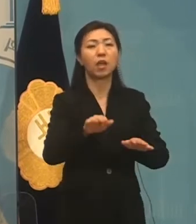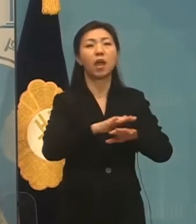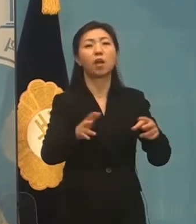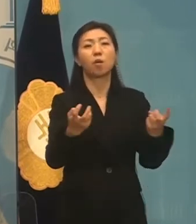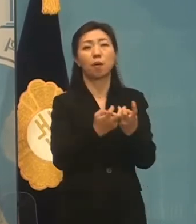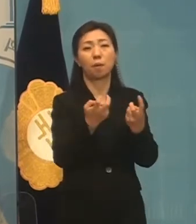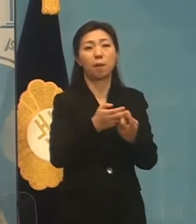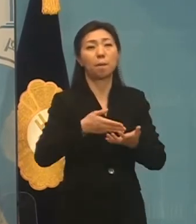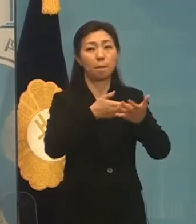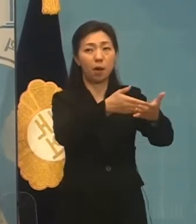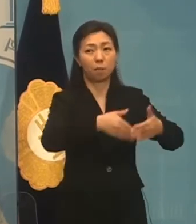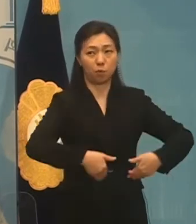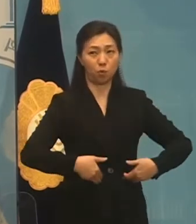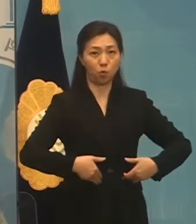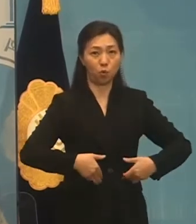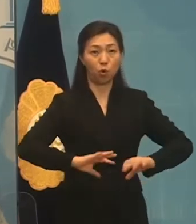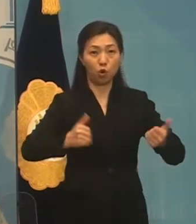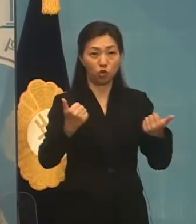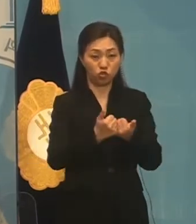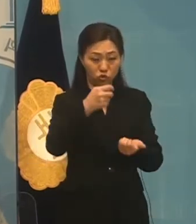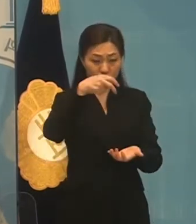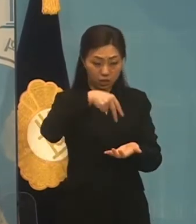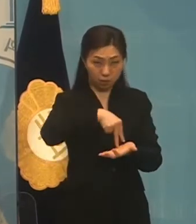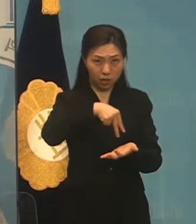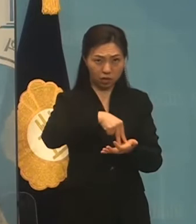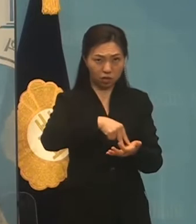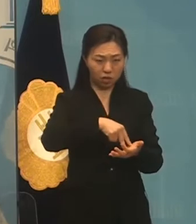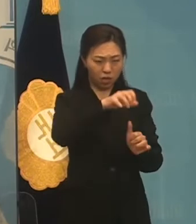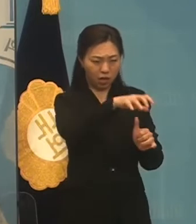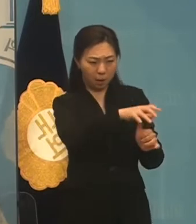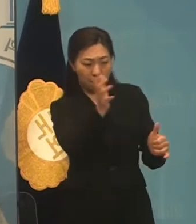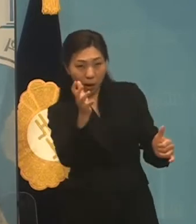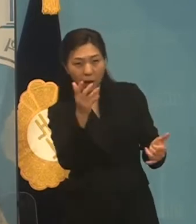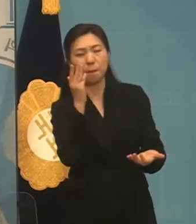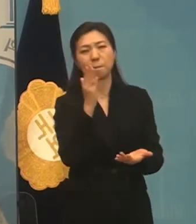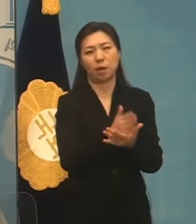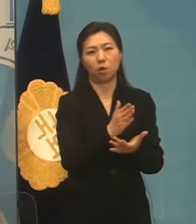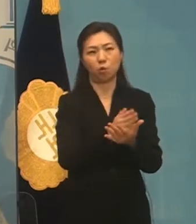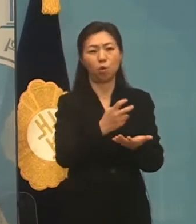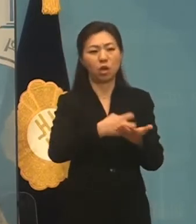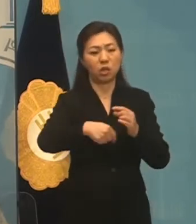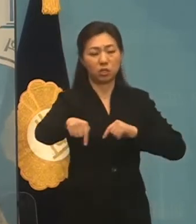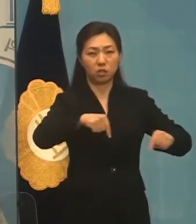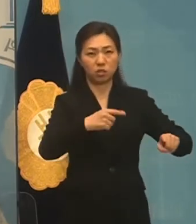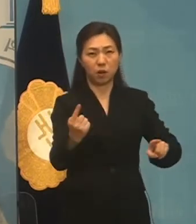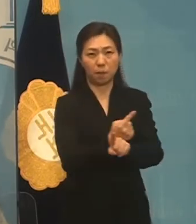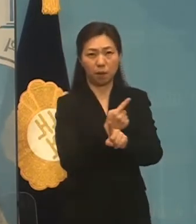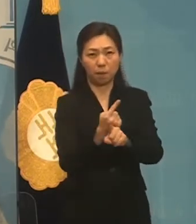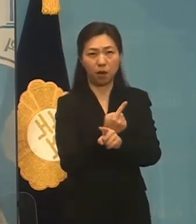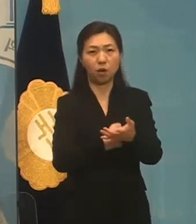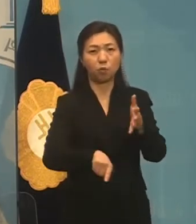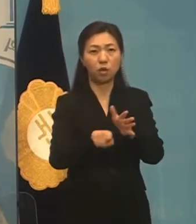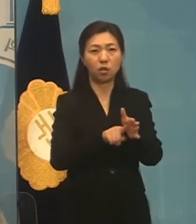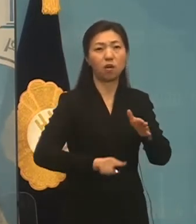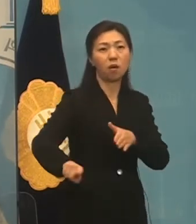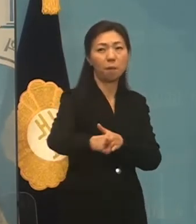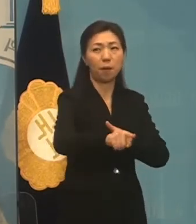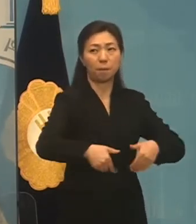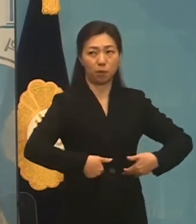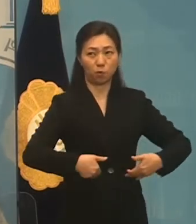이제 국회 차원에서는 빗장 풀린 규제 완화를 멈추고 제도 개혁에 적극 나서야 합니다.